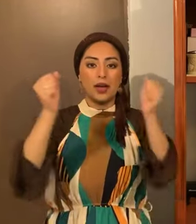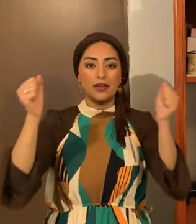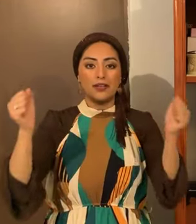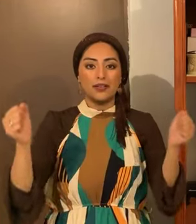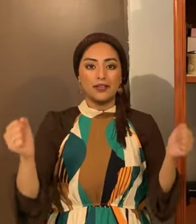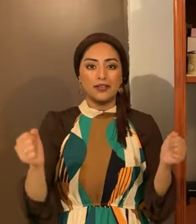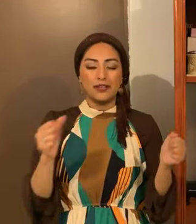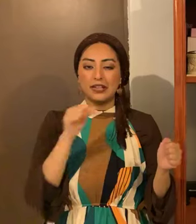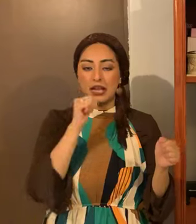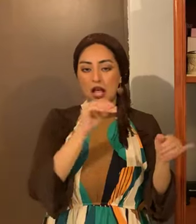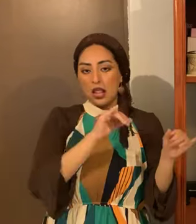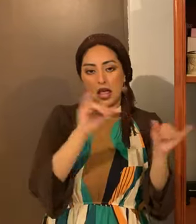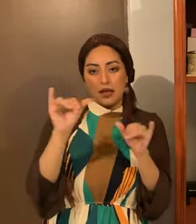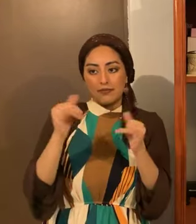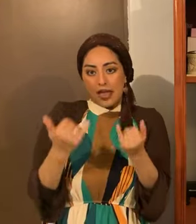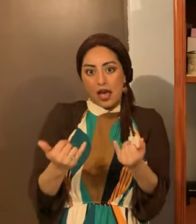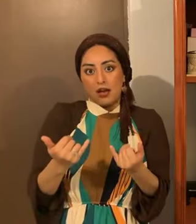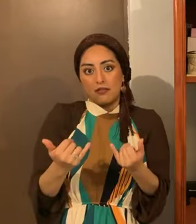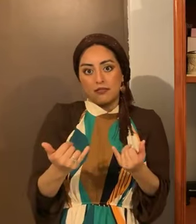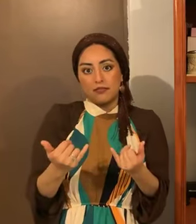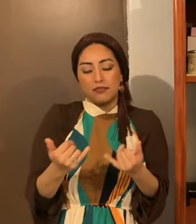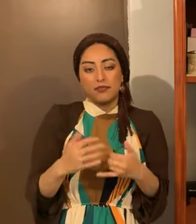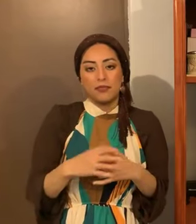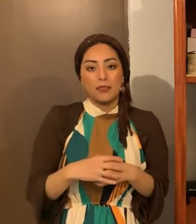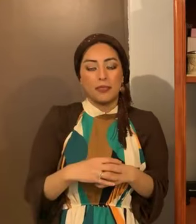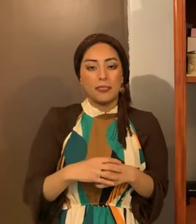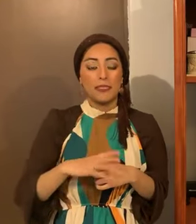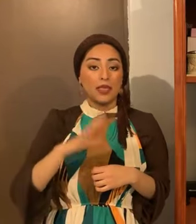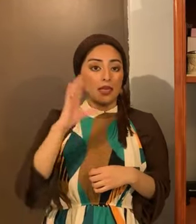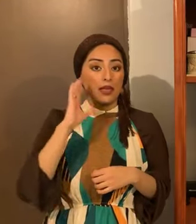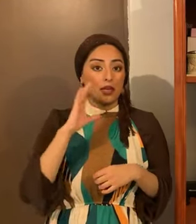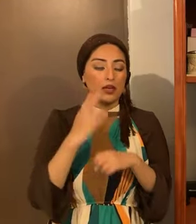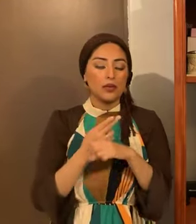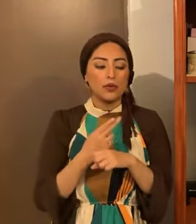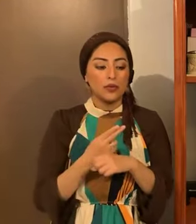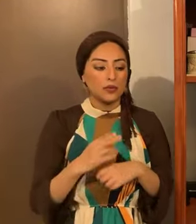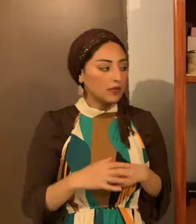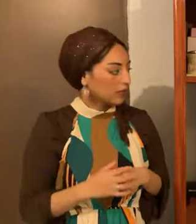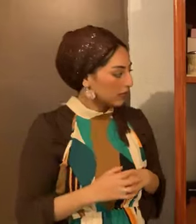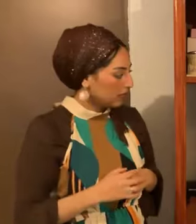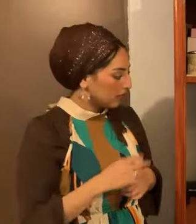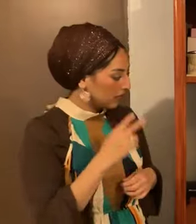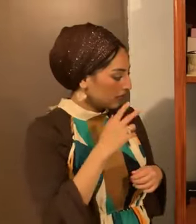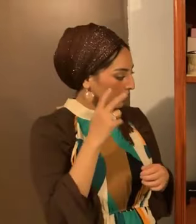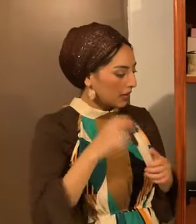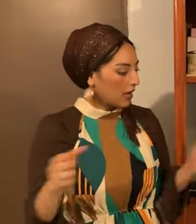no precisamente como hoy los conocemos, ¿verdad? Los platillos